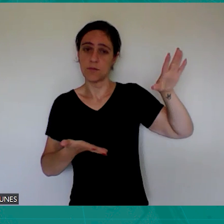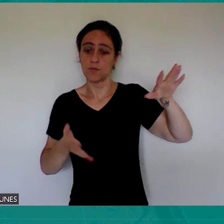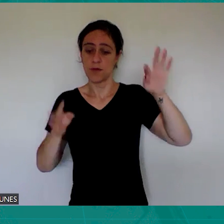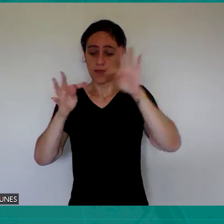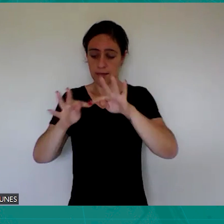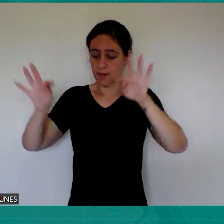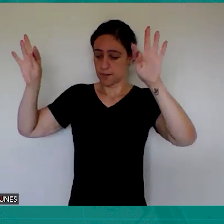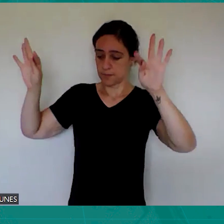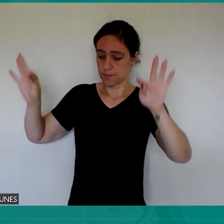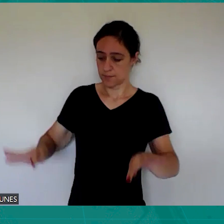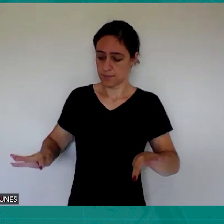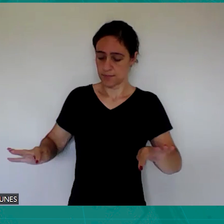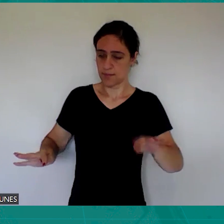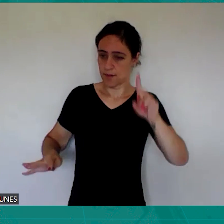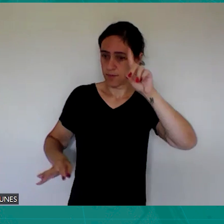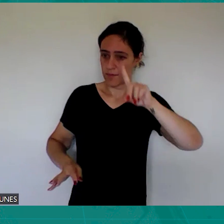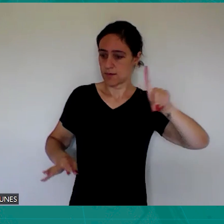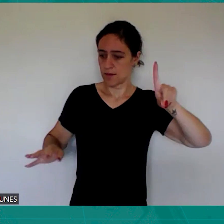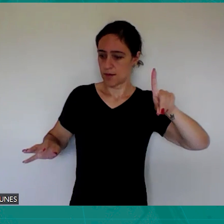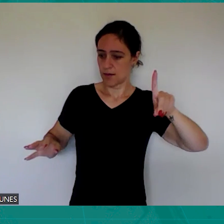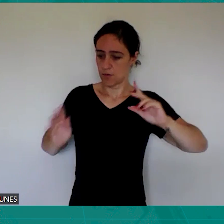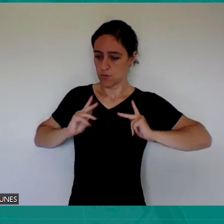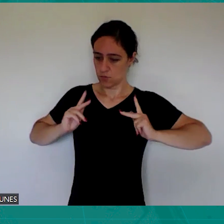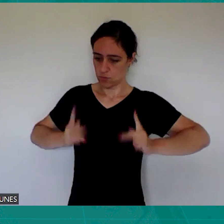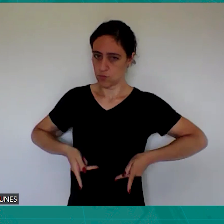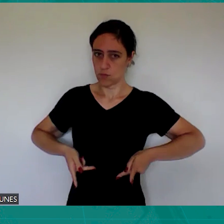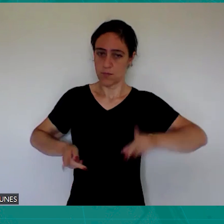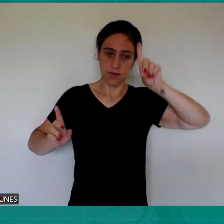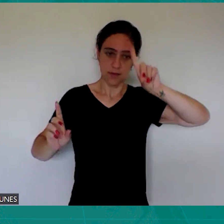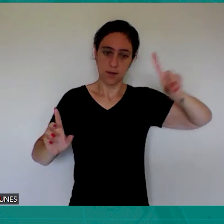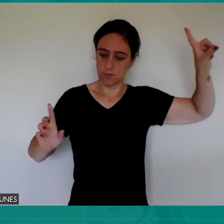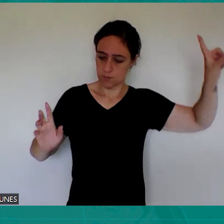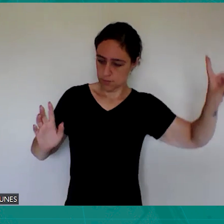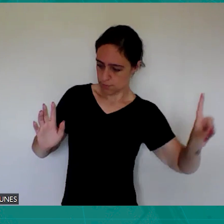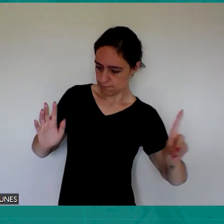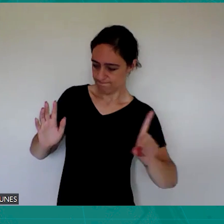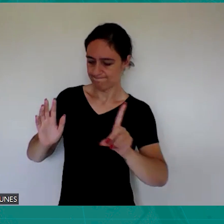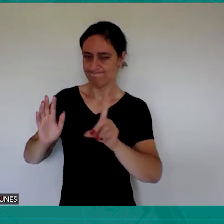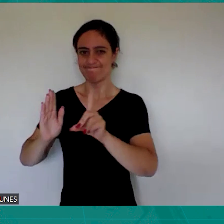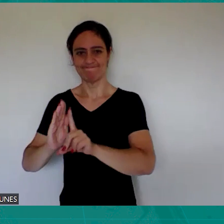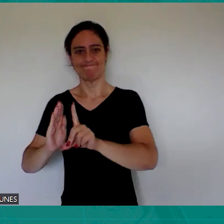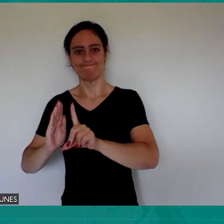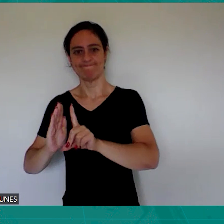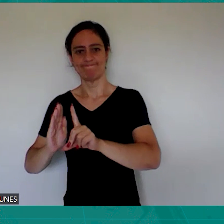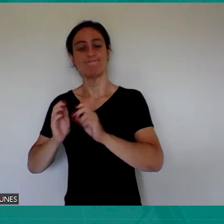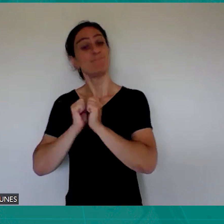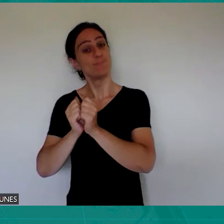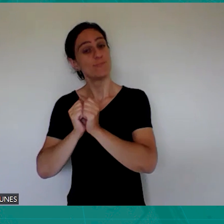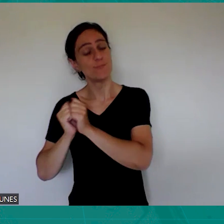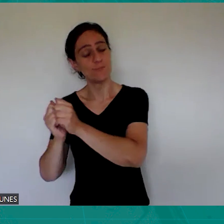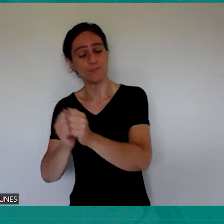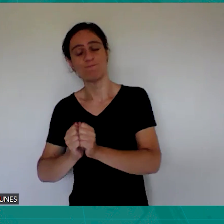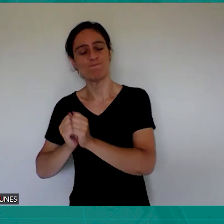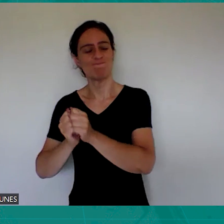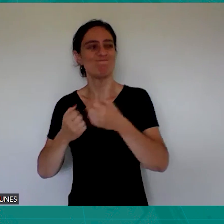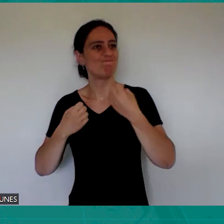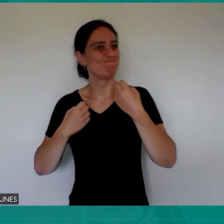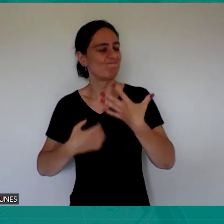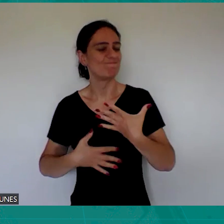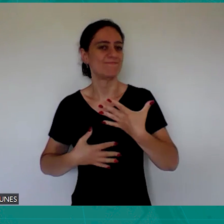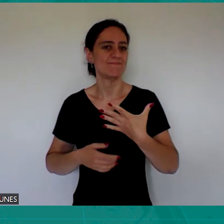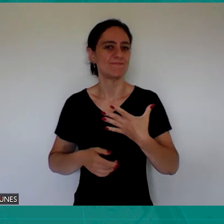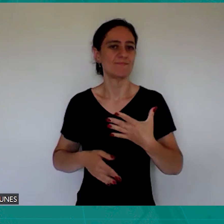homens. Deus habitará com eles. Olha que honra. Deus habitará com eles. Eles